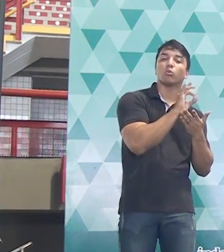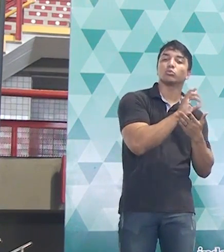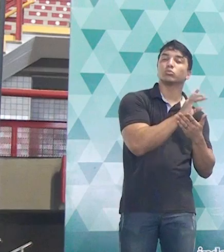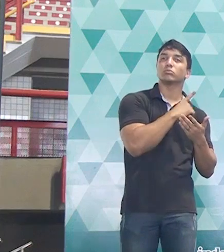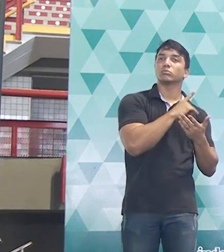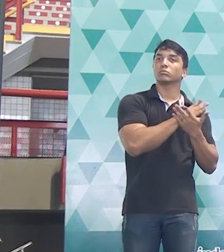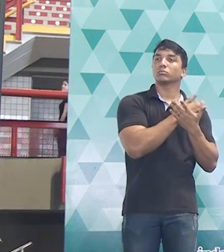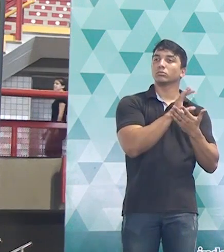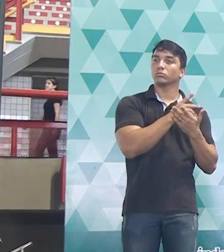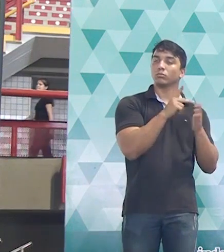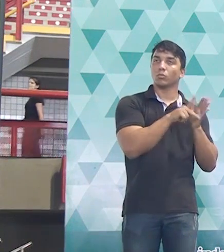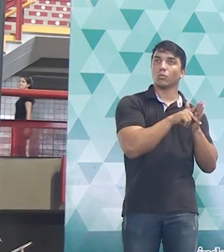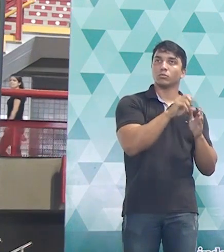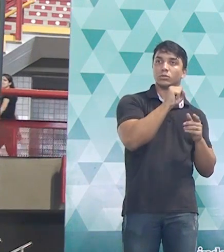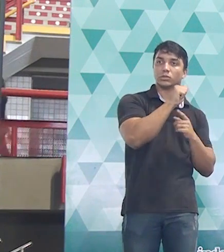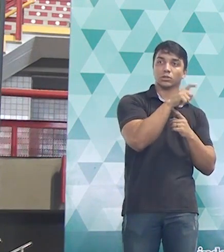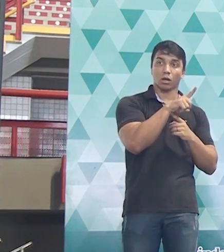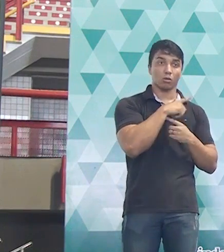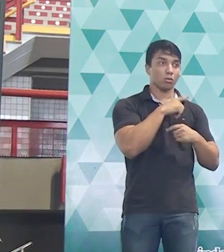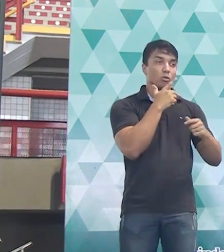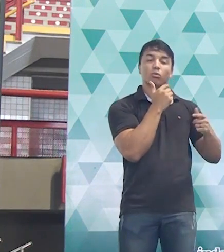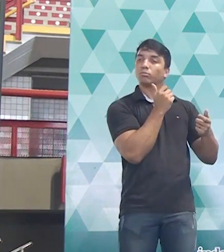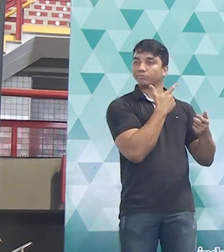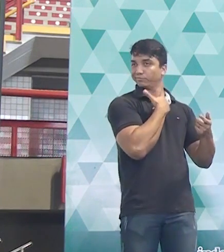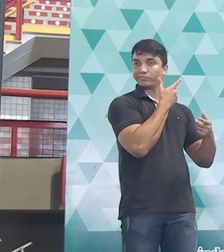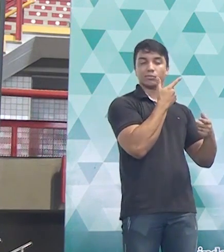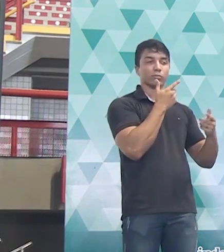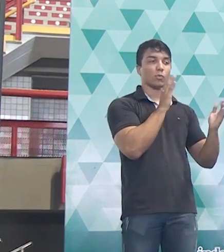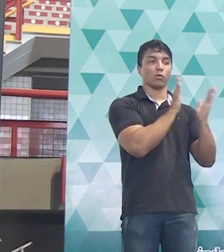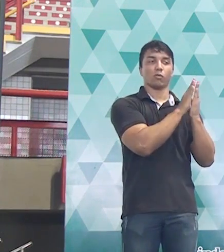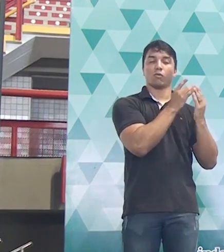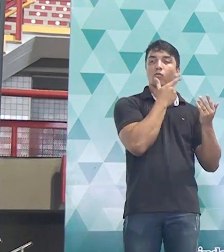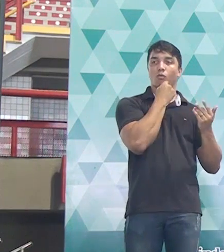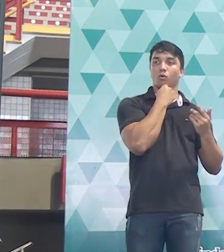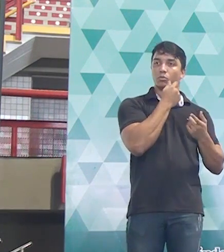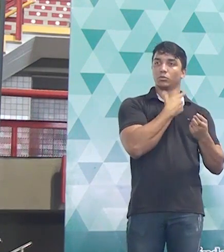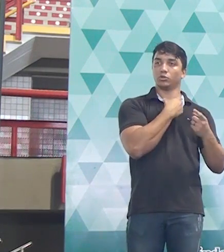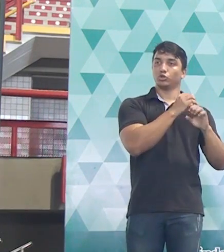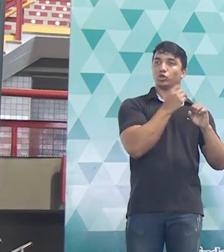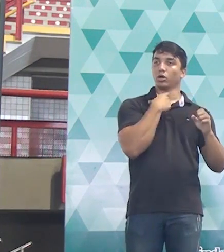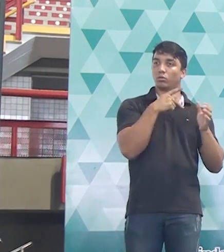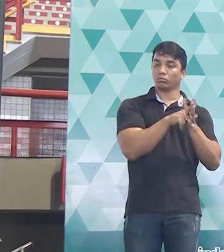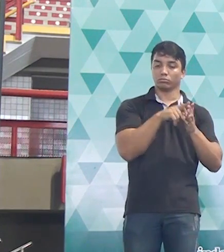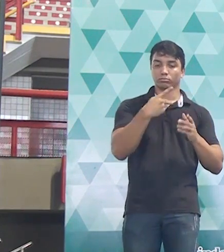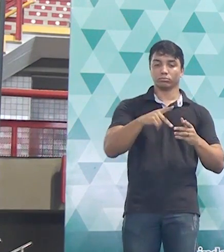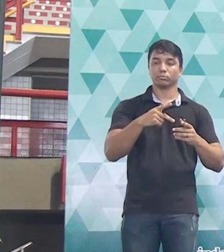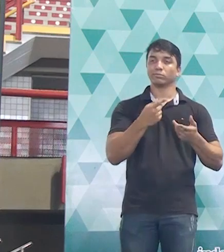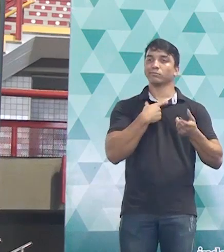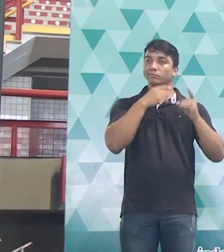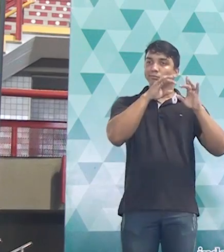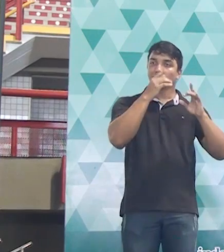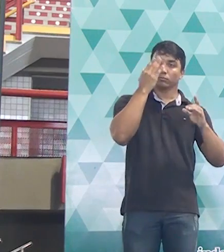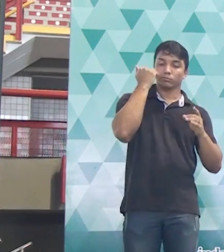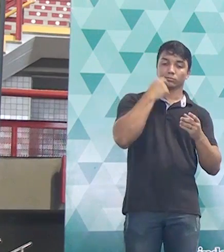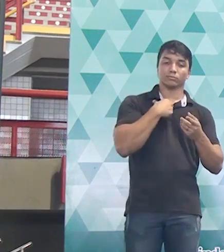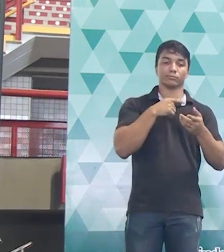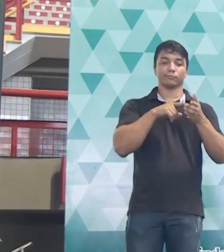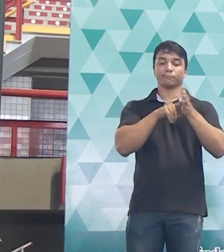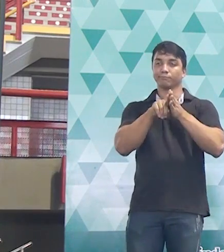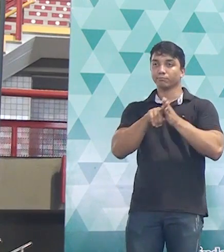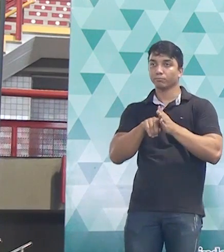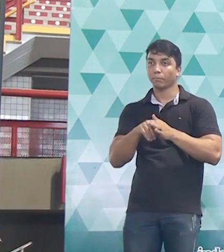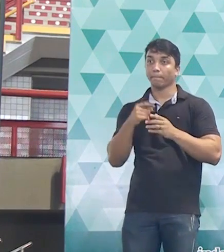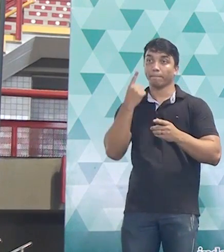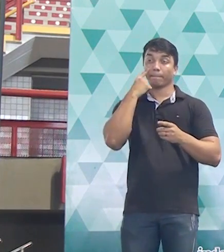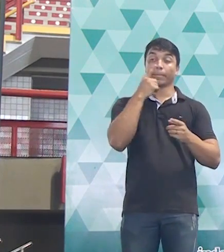sais, o fazendeiro consultou um engenheiro agrônomo procurando saber qual comprar. O engenheiro, após verificar as propriedades desses